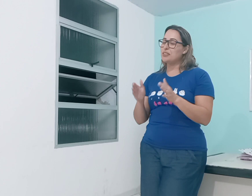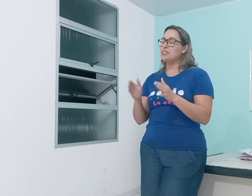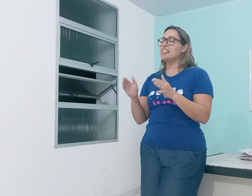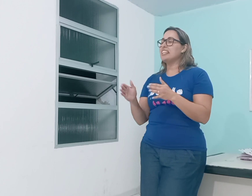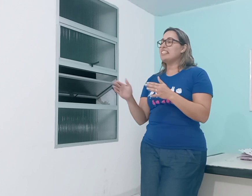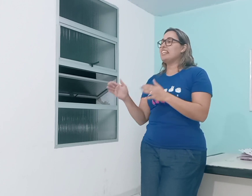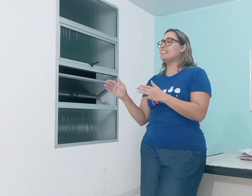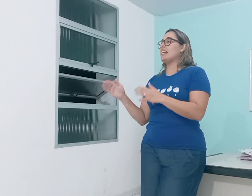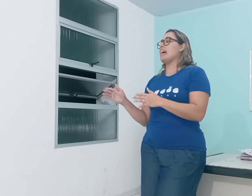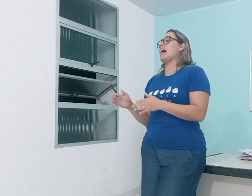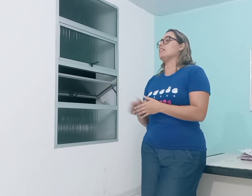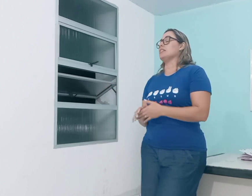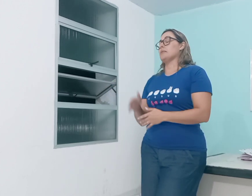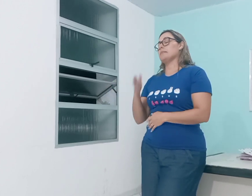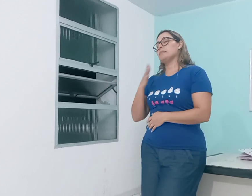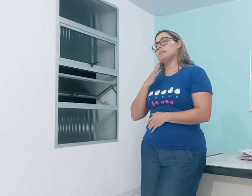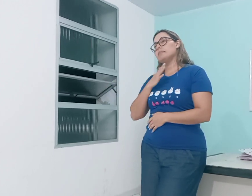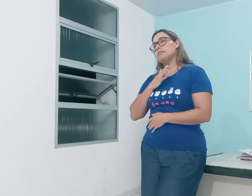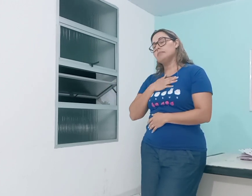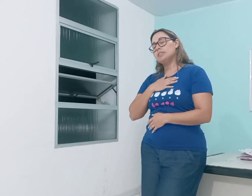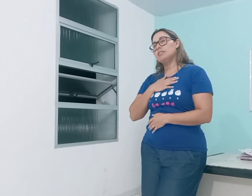tudo detalhado.